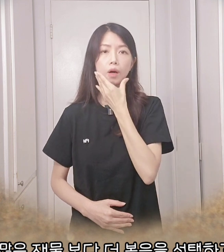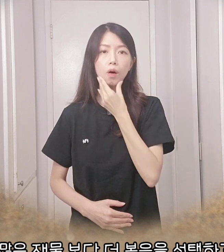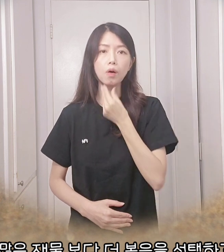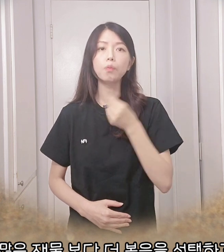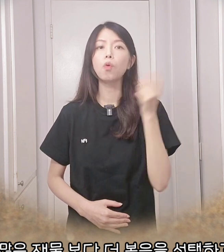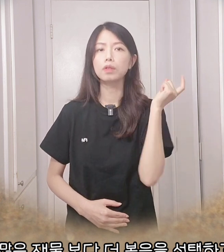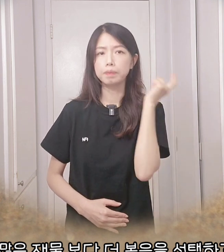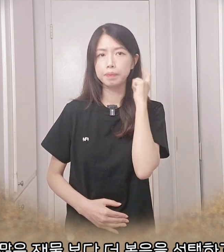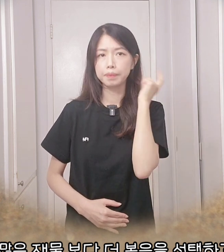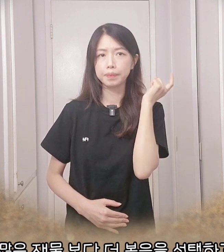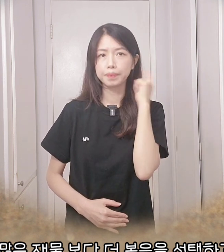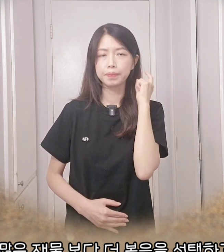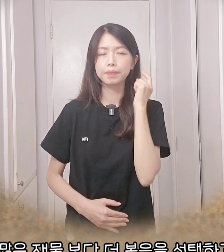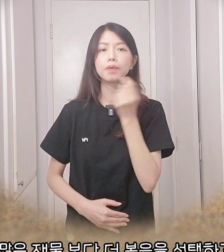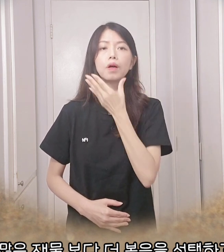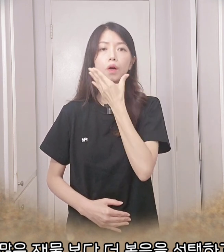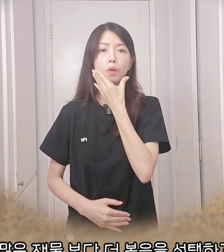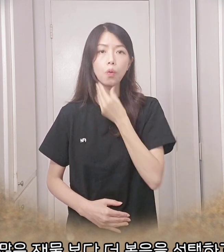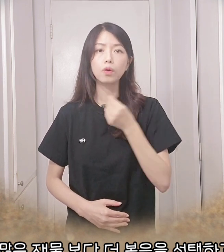그래서 복음.